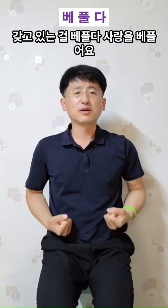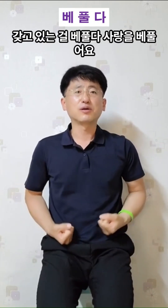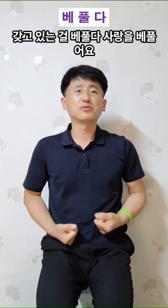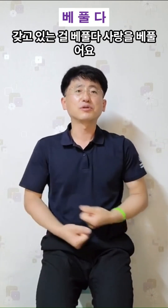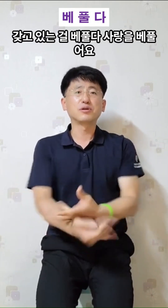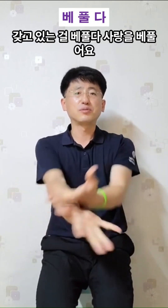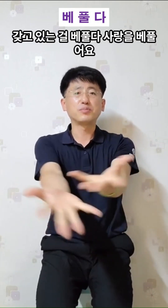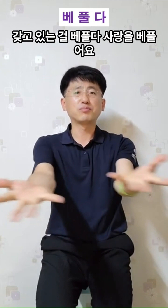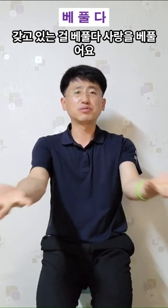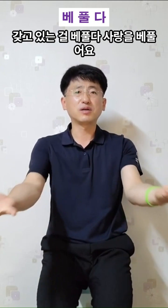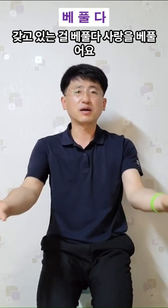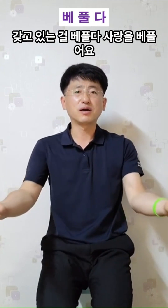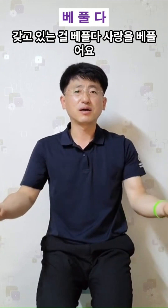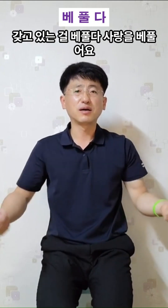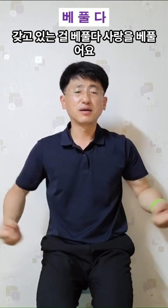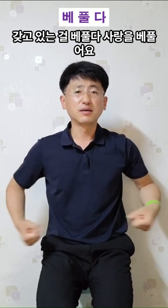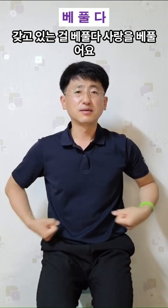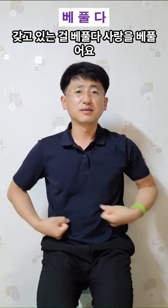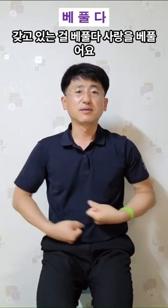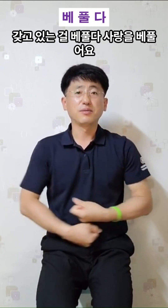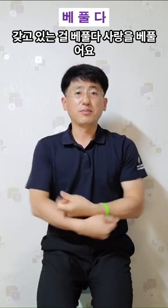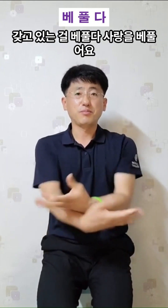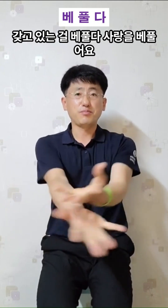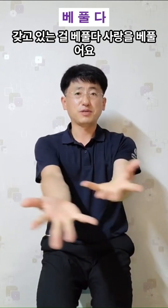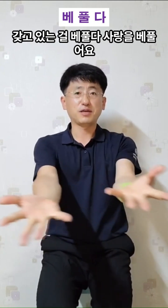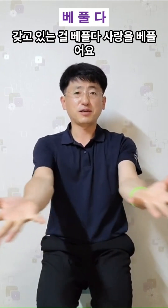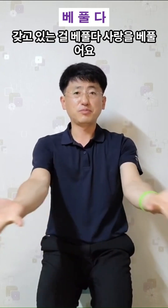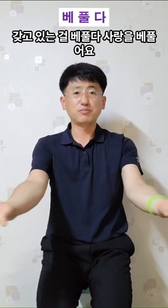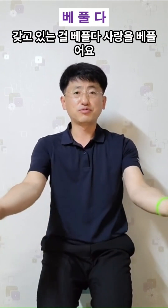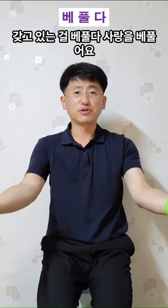갖고 있는 걸 베풀다. 사랑을 베풀어요.